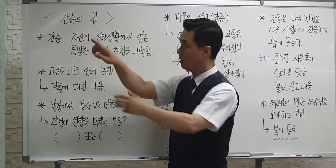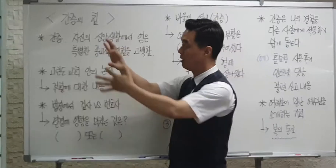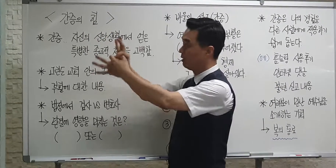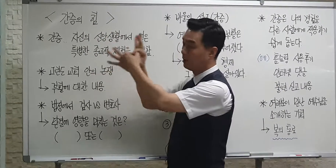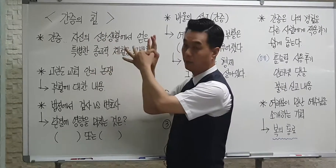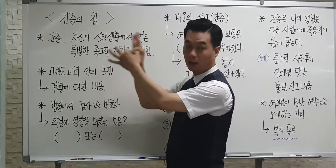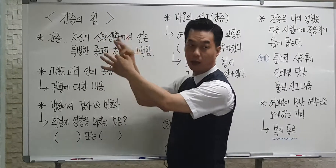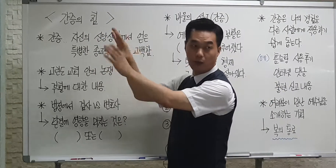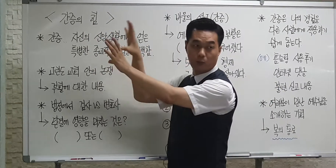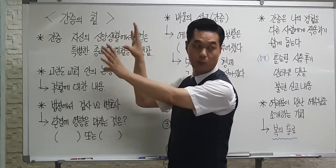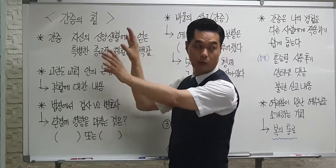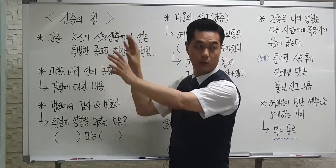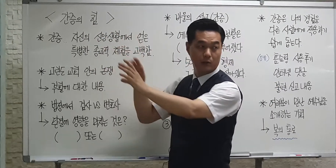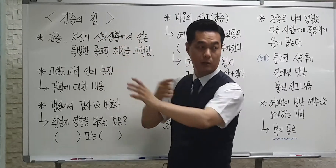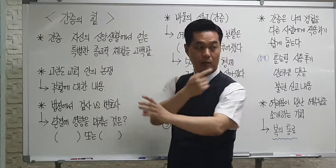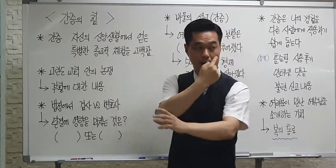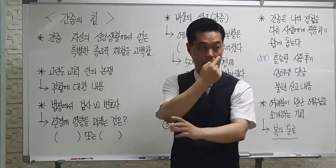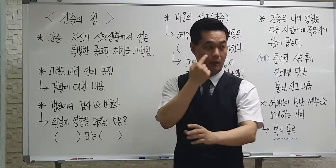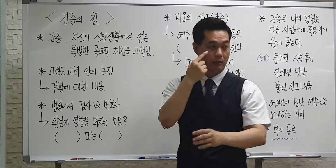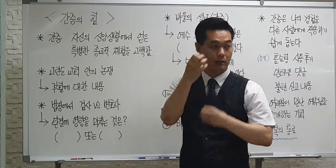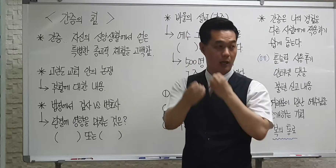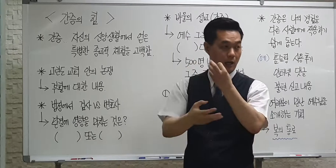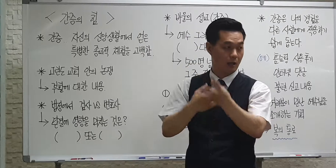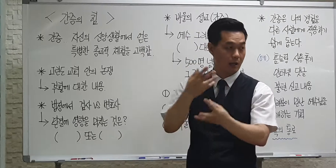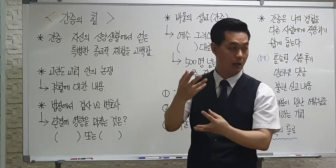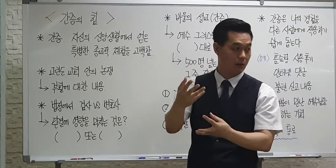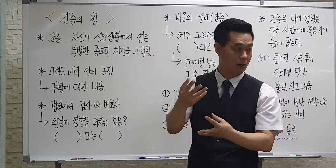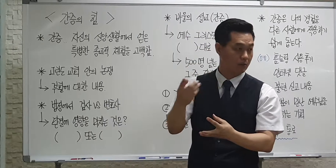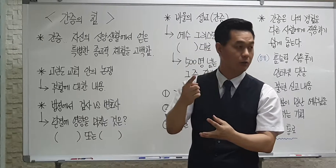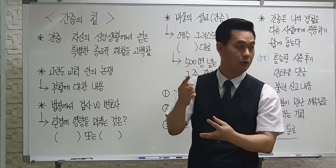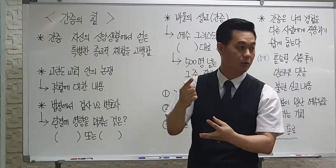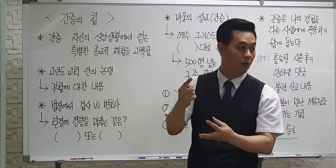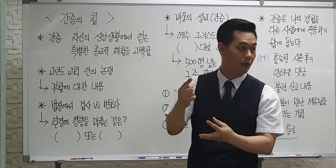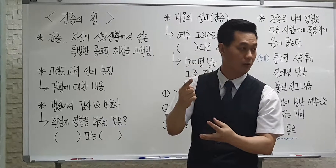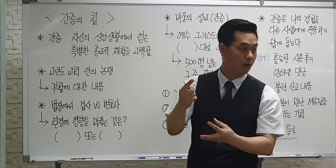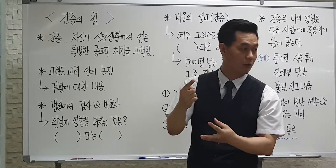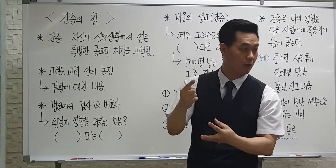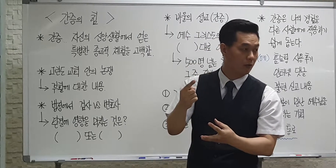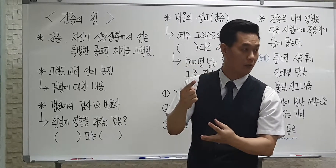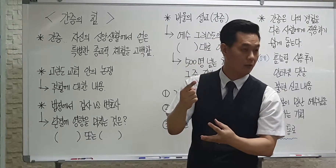이 맥락에서 보면 간증의 무슨 뜻이에요?